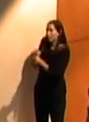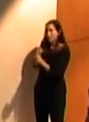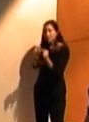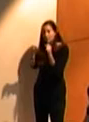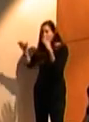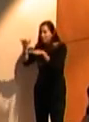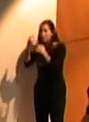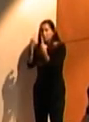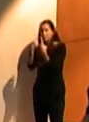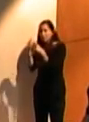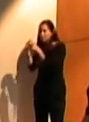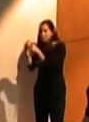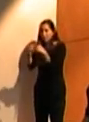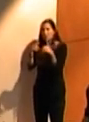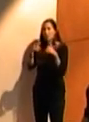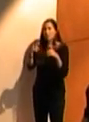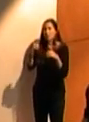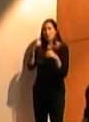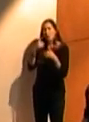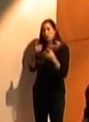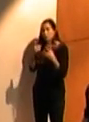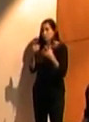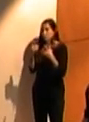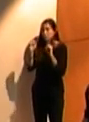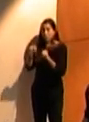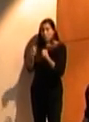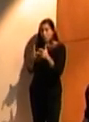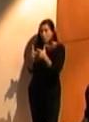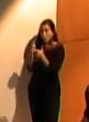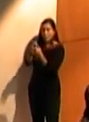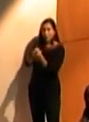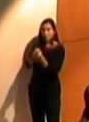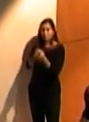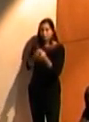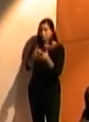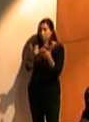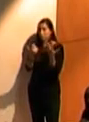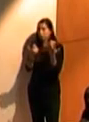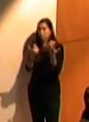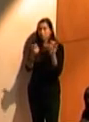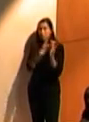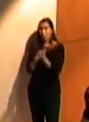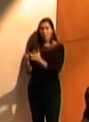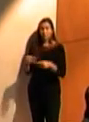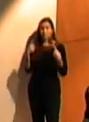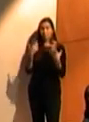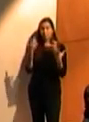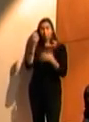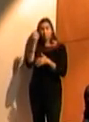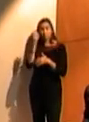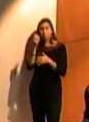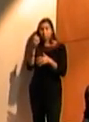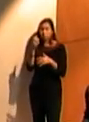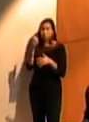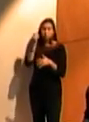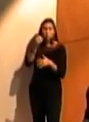différentes dans cet espace de vie pour pouvoir s'adapter à chaque moment de vie des personnes et à chaque humeur